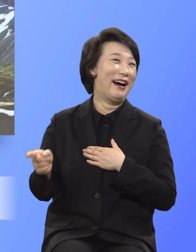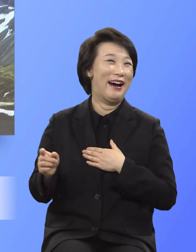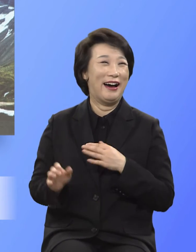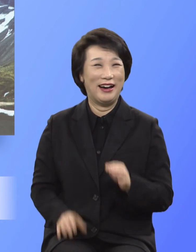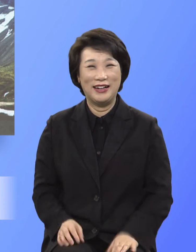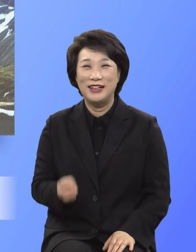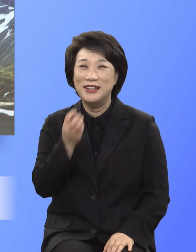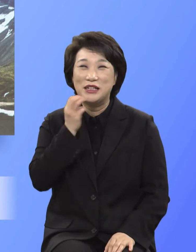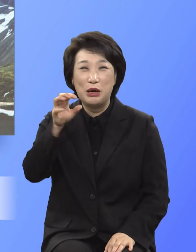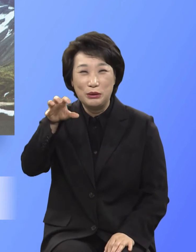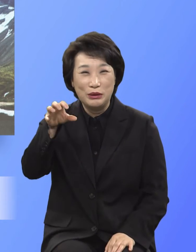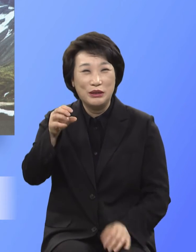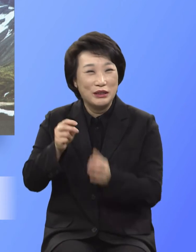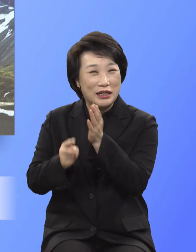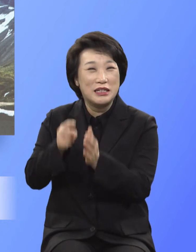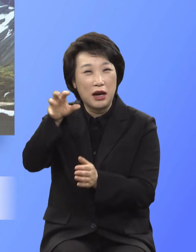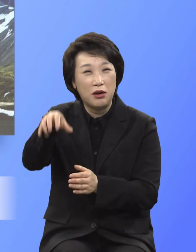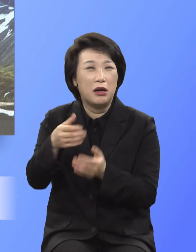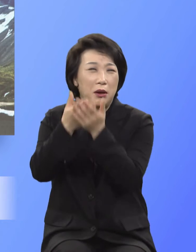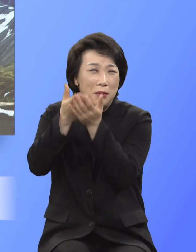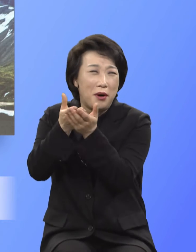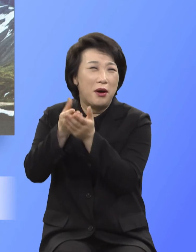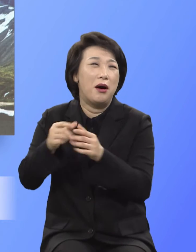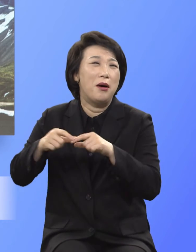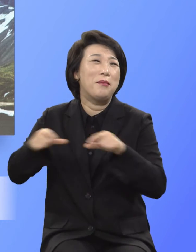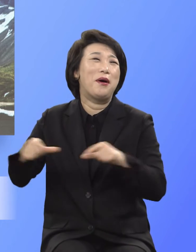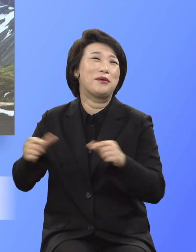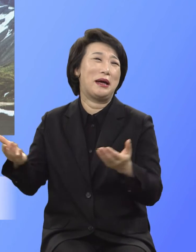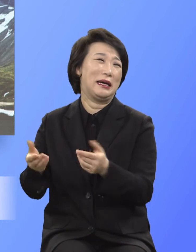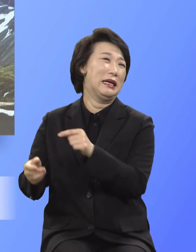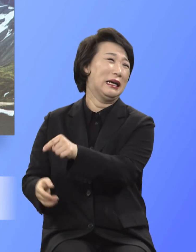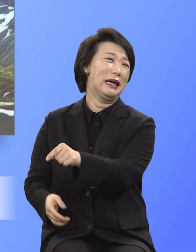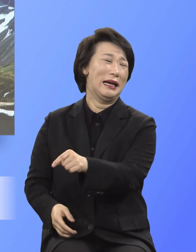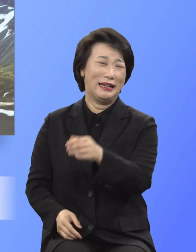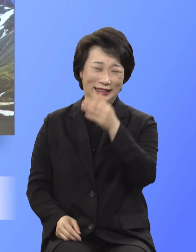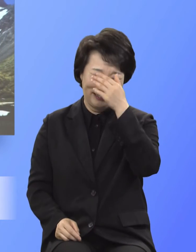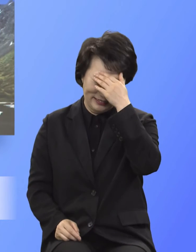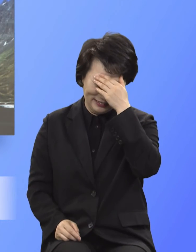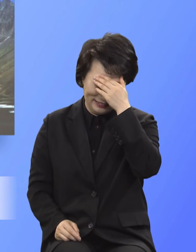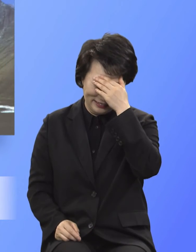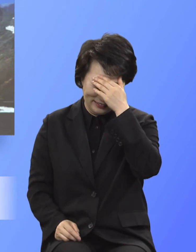봤더니 서울에서 이렇게 빌어잡수는 분이시더라고.